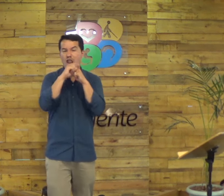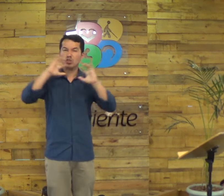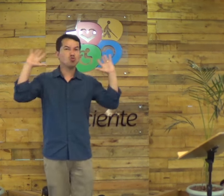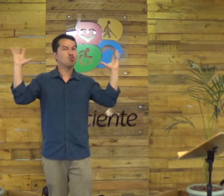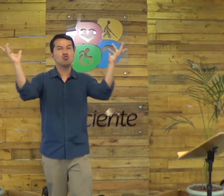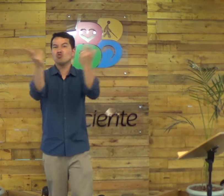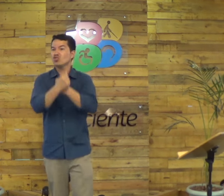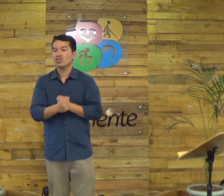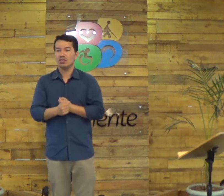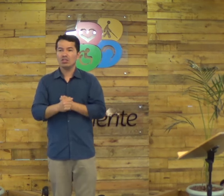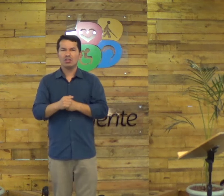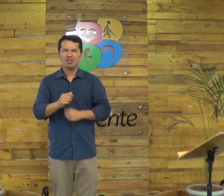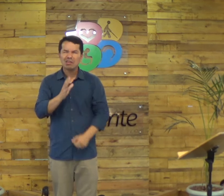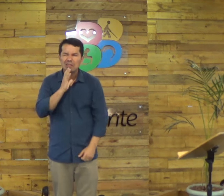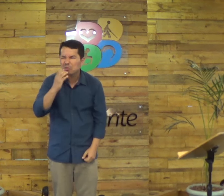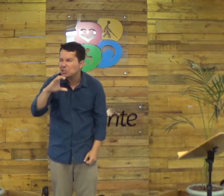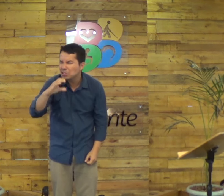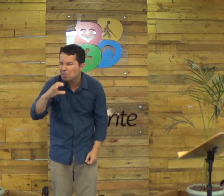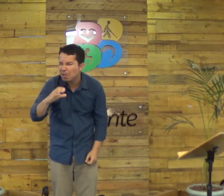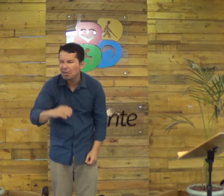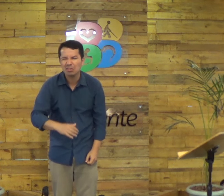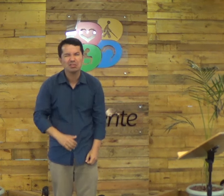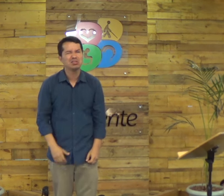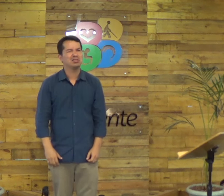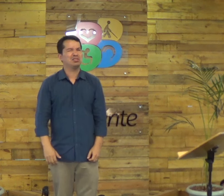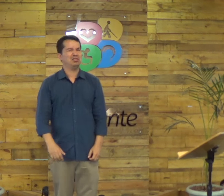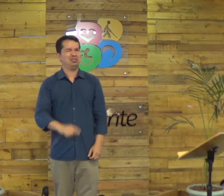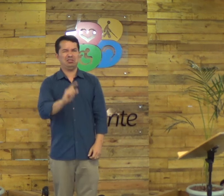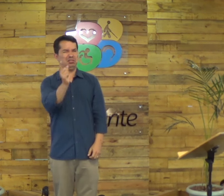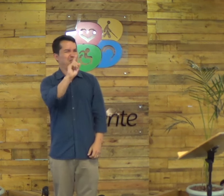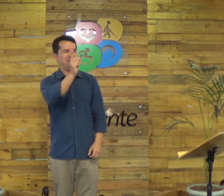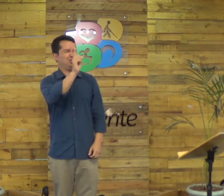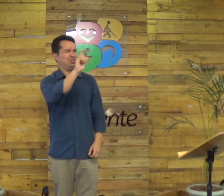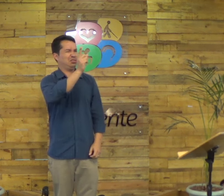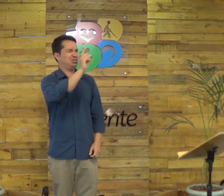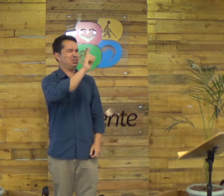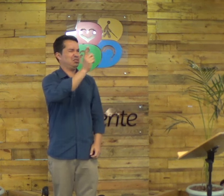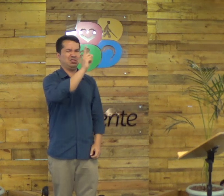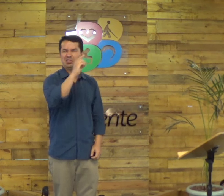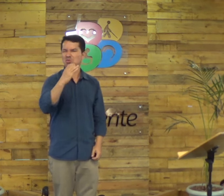né, e, enfim, Curitiba? Não,